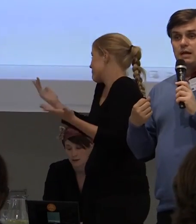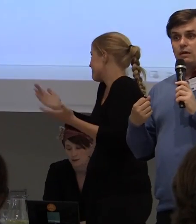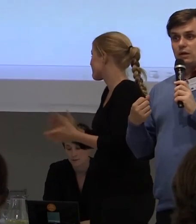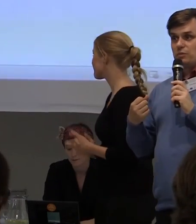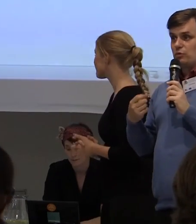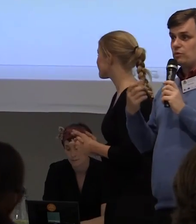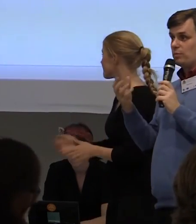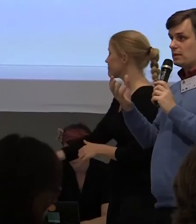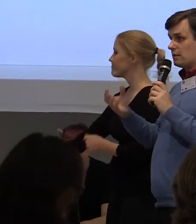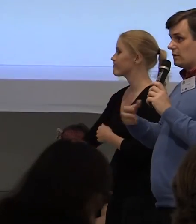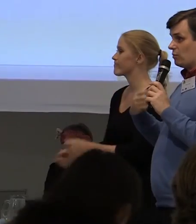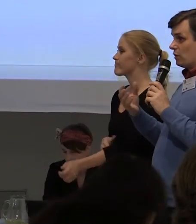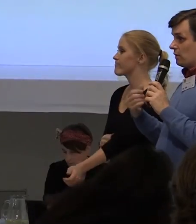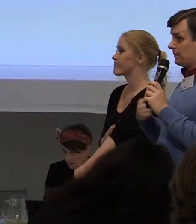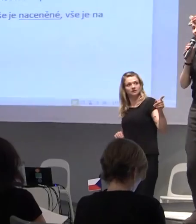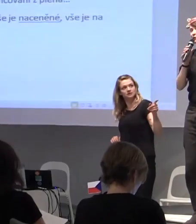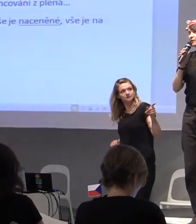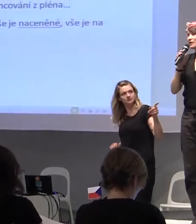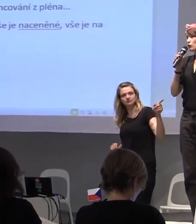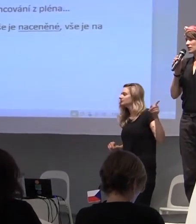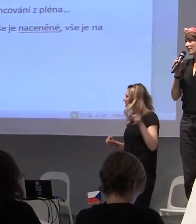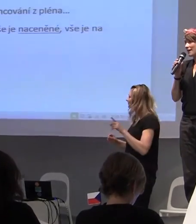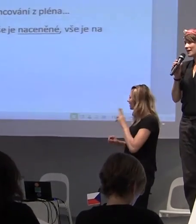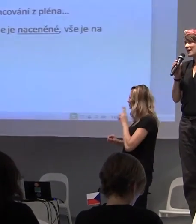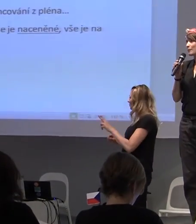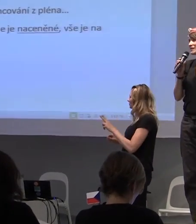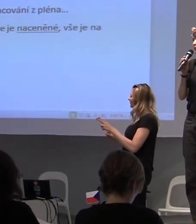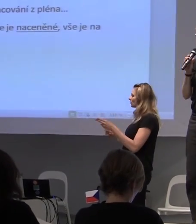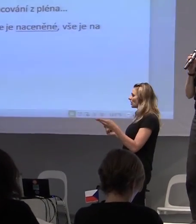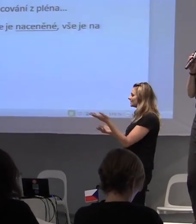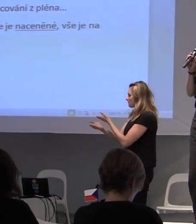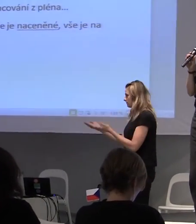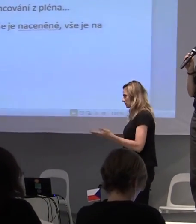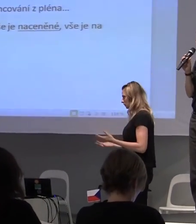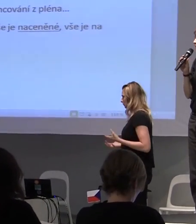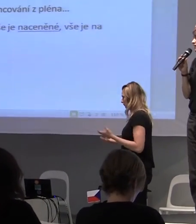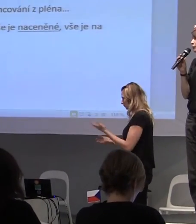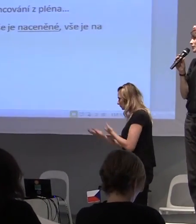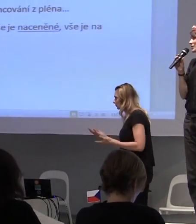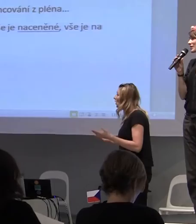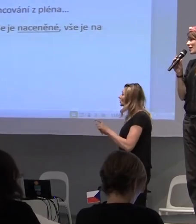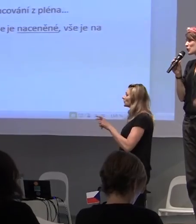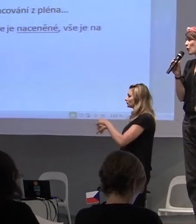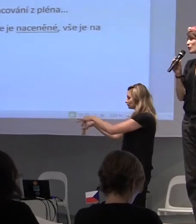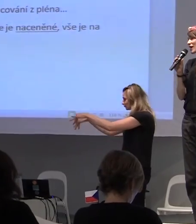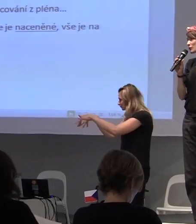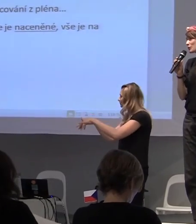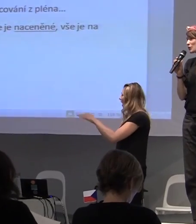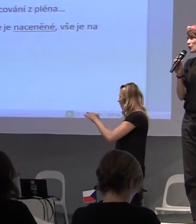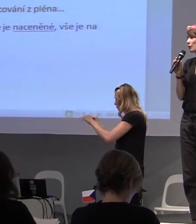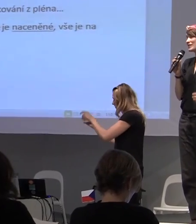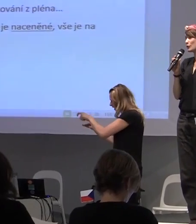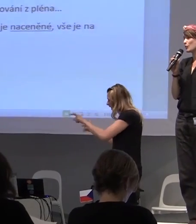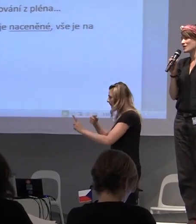financování, jakým způsobem nastavit ten model. Diskuze byly bouřlivé. Byly zastoupeni asistenti pedagoga, byly zastoupeni ředitelé škol,